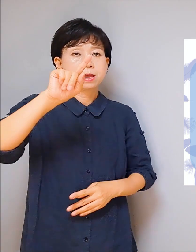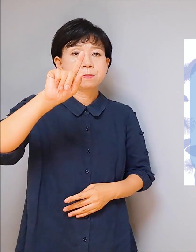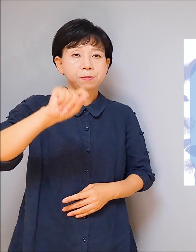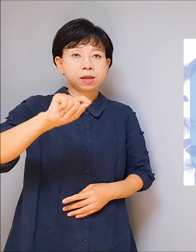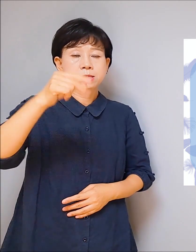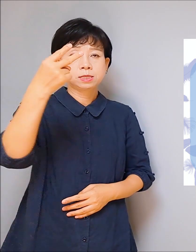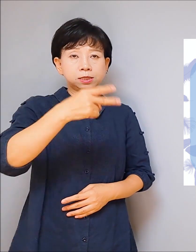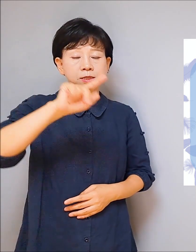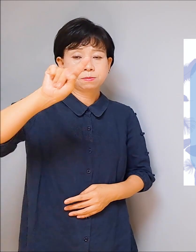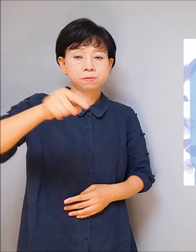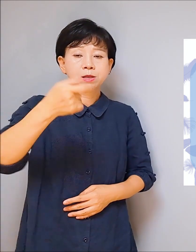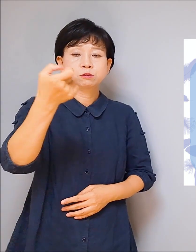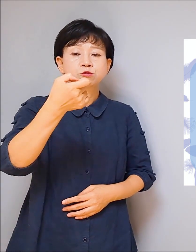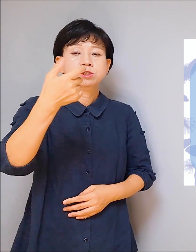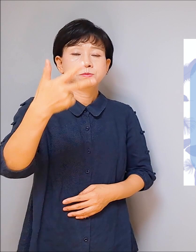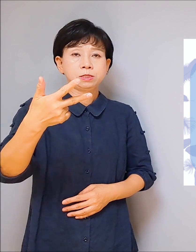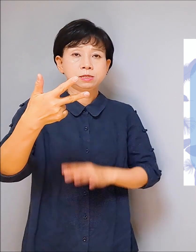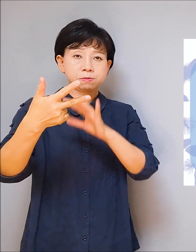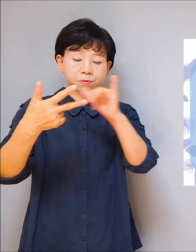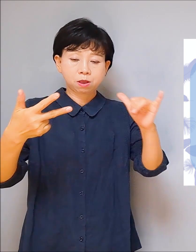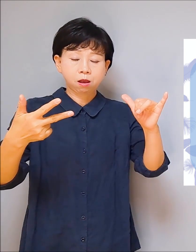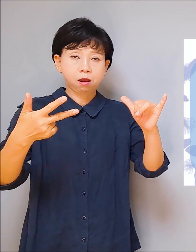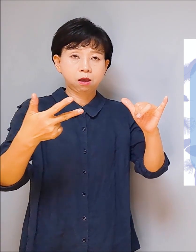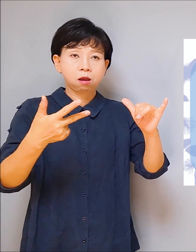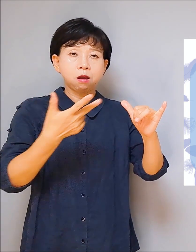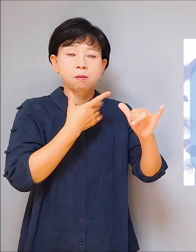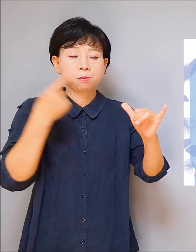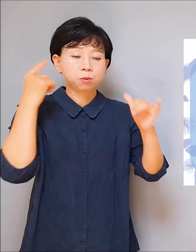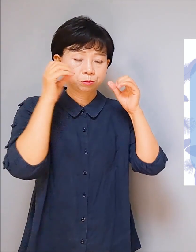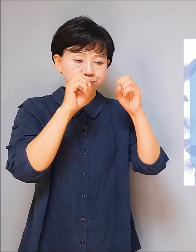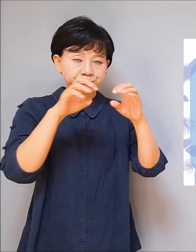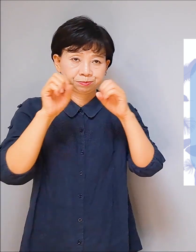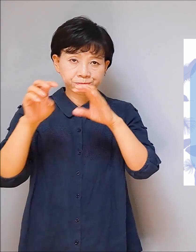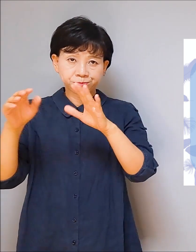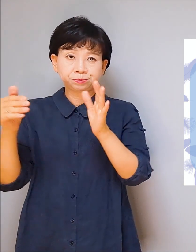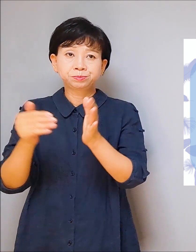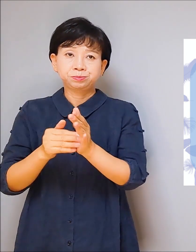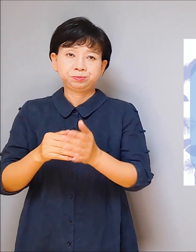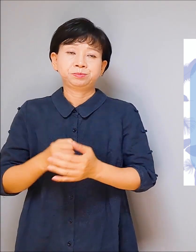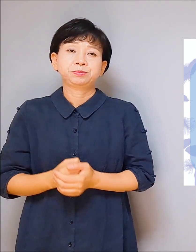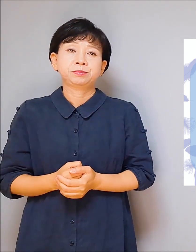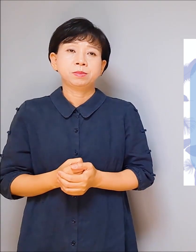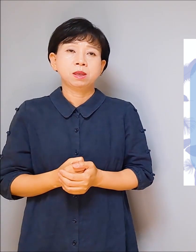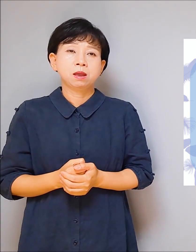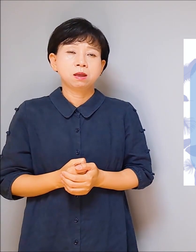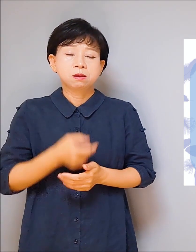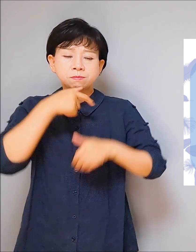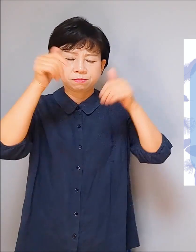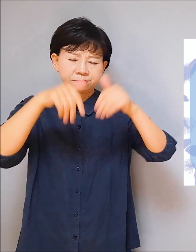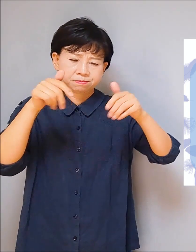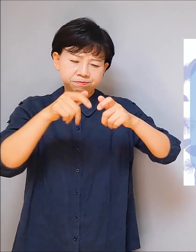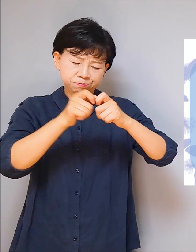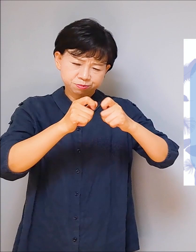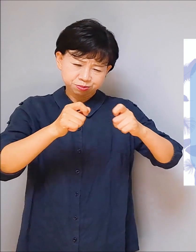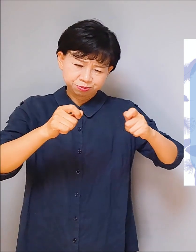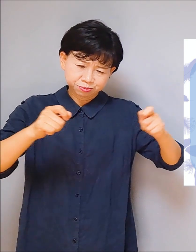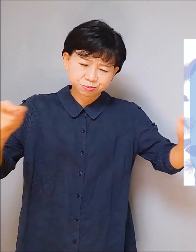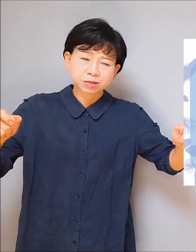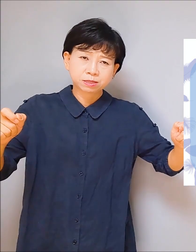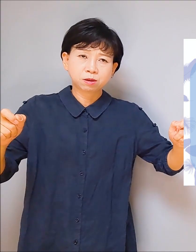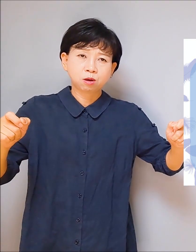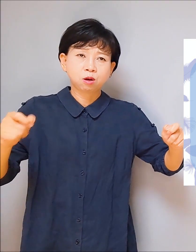12,167명에게 복음을 전했습니다. 장마와 무더위로 목요 전도는 당분간 개인 전도로